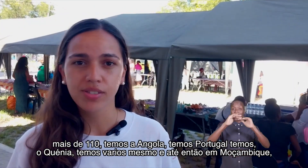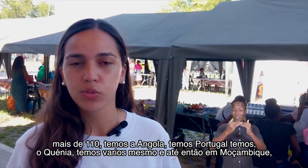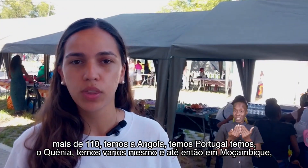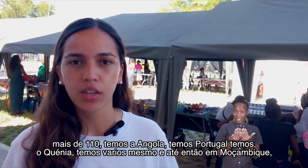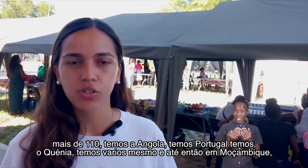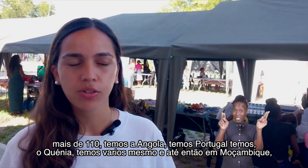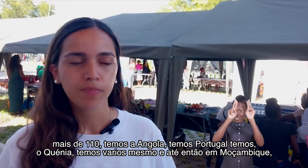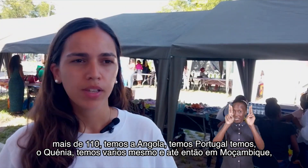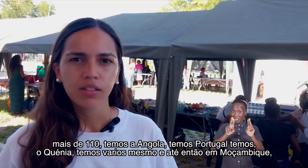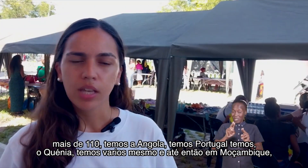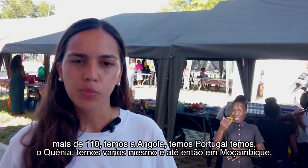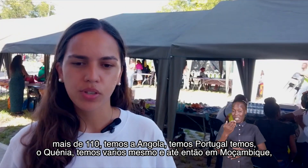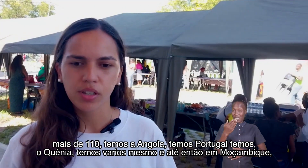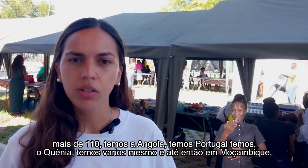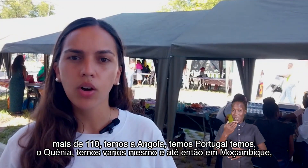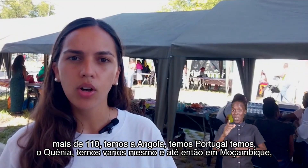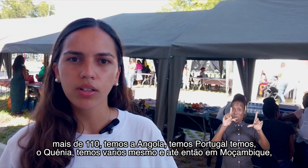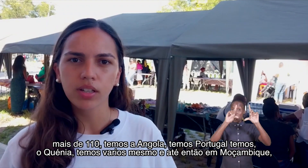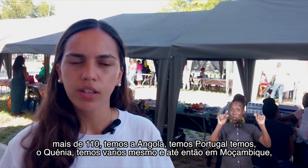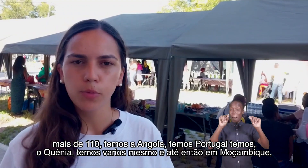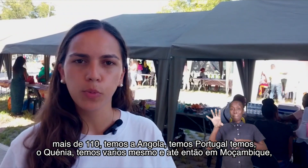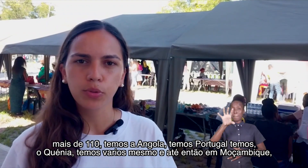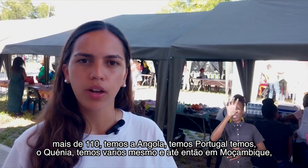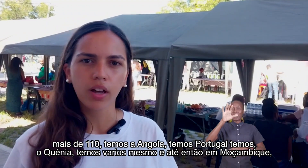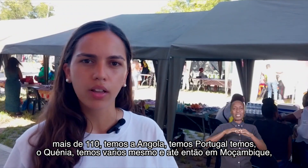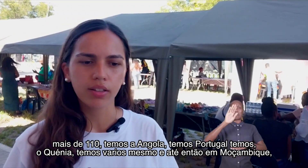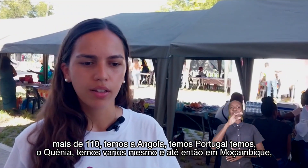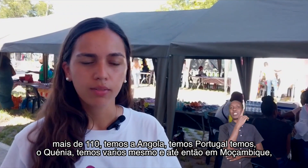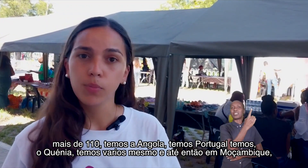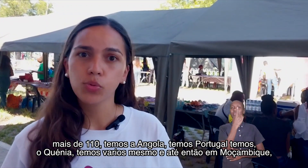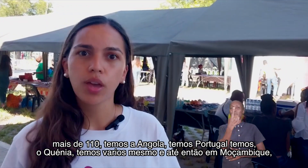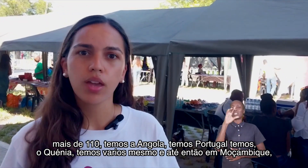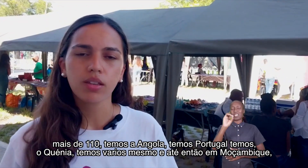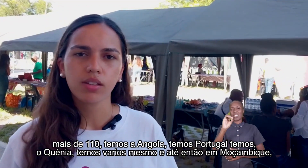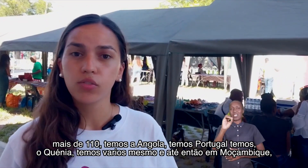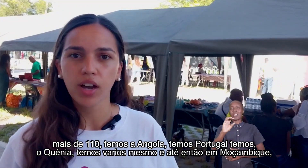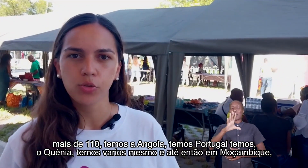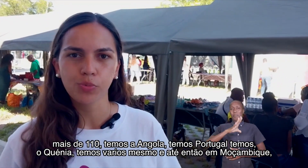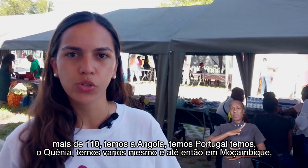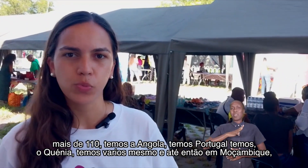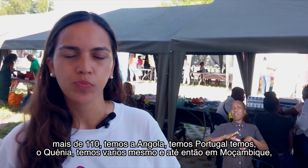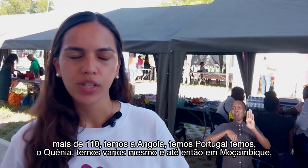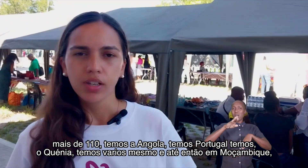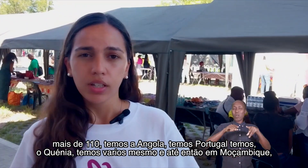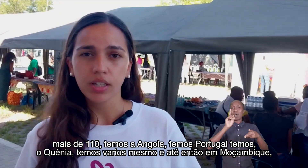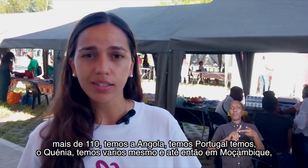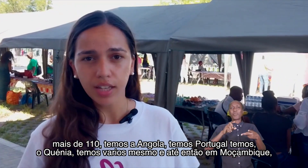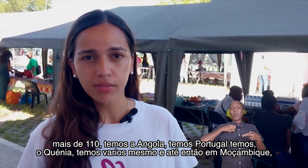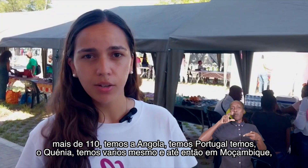110. Temos a Angola, temos Portugal, temos o Quênia, vários mesmo. E até então,